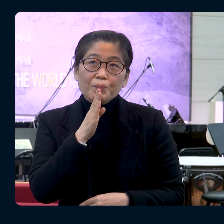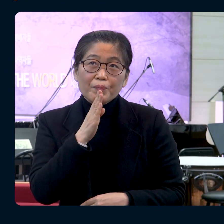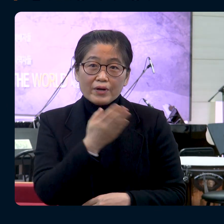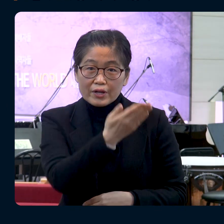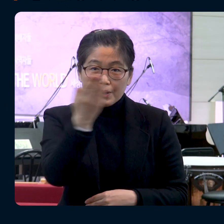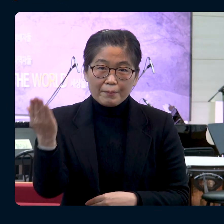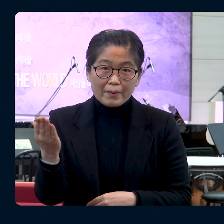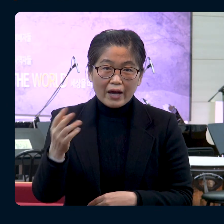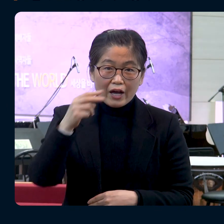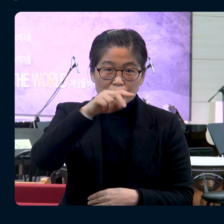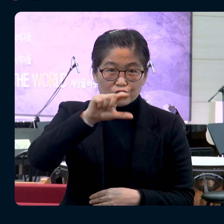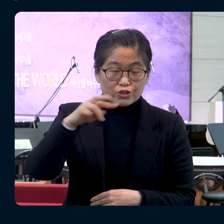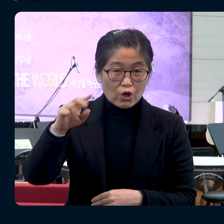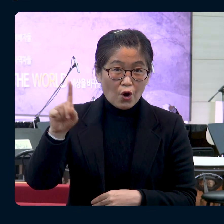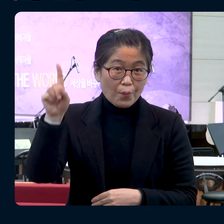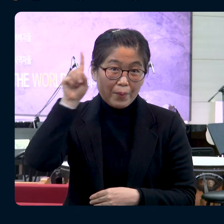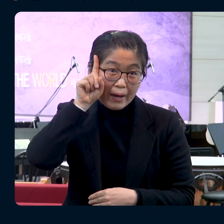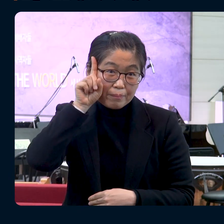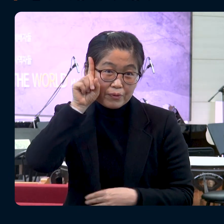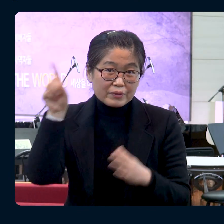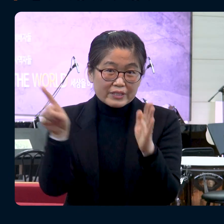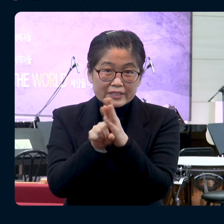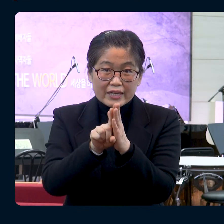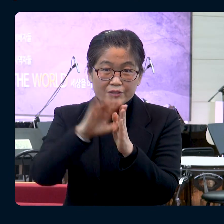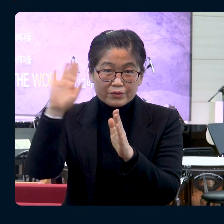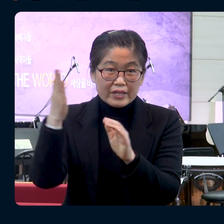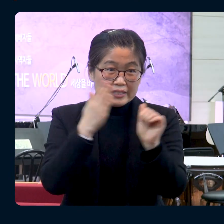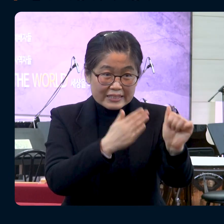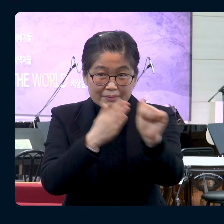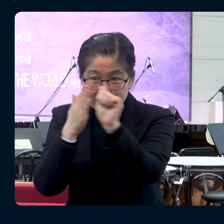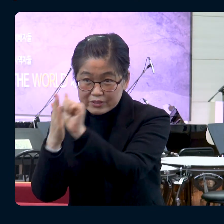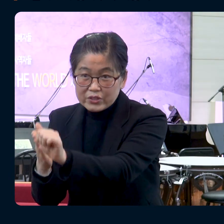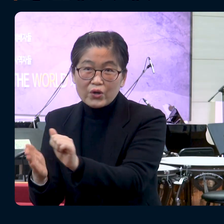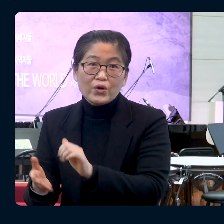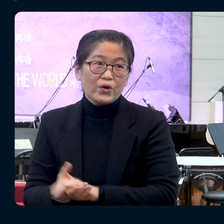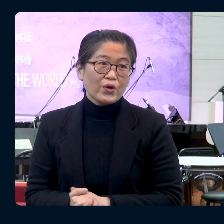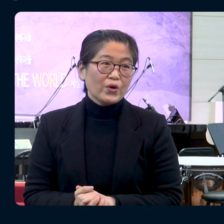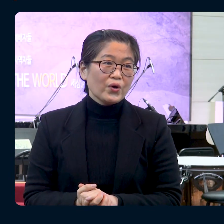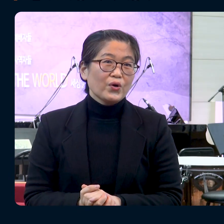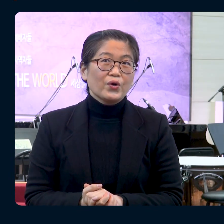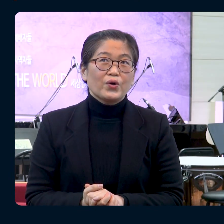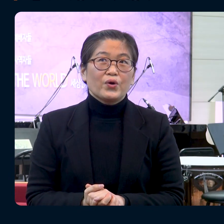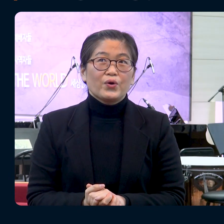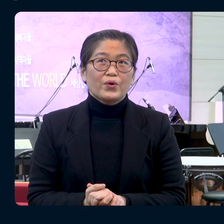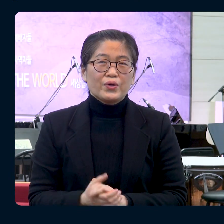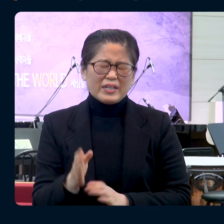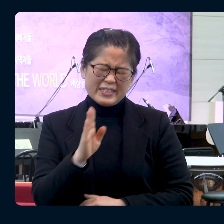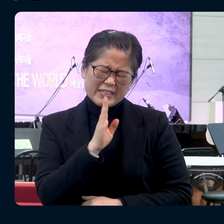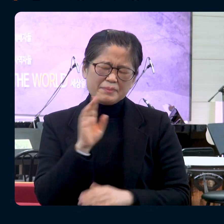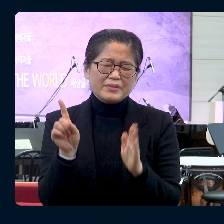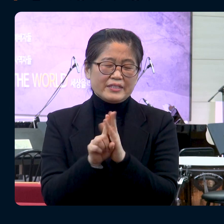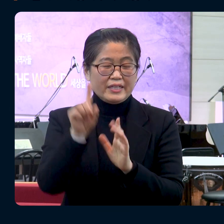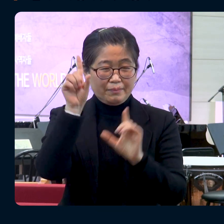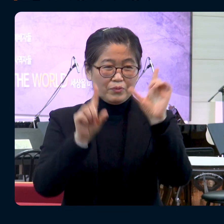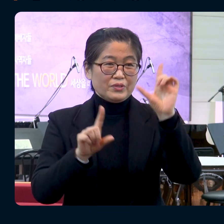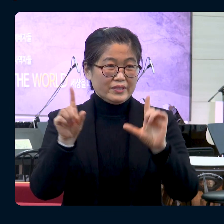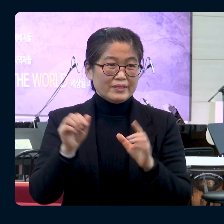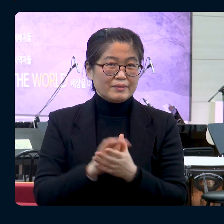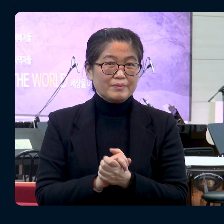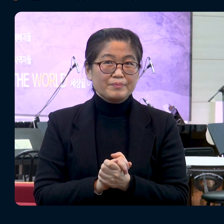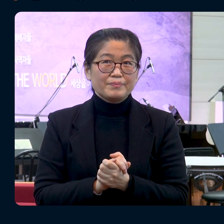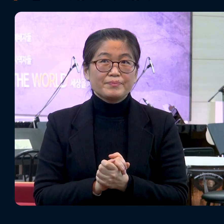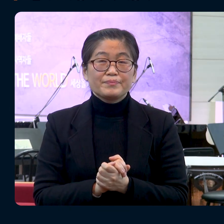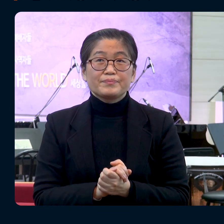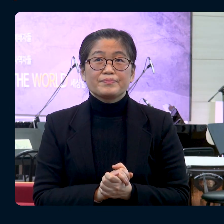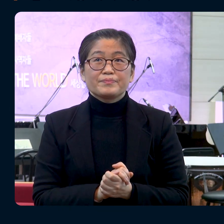전 정말 여러분 모두가 순도 100%의 그런 신앙이 될 수 있기를 주님으로 축원합니다. 이게